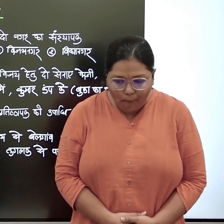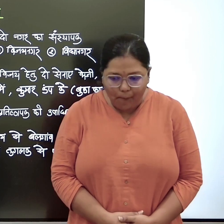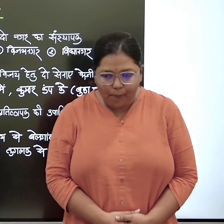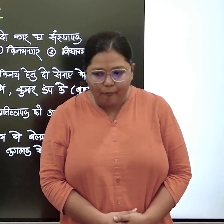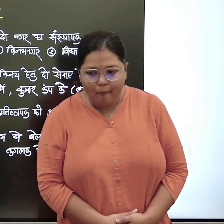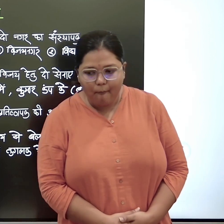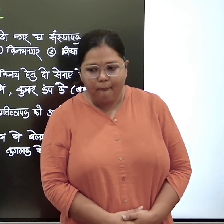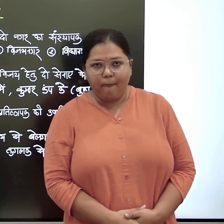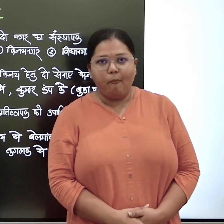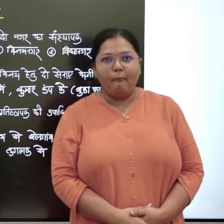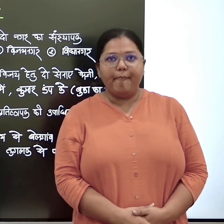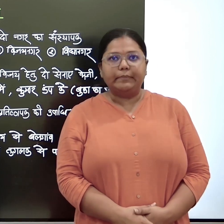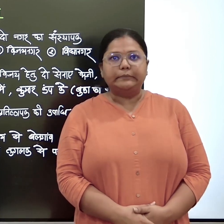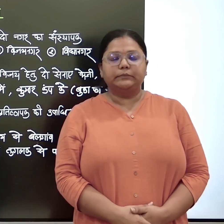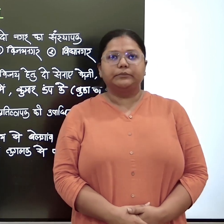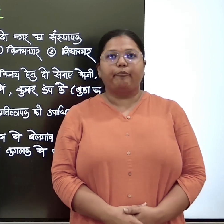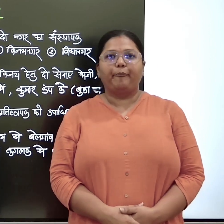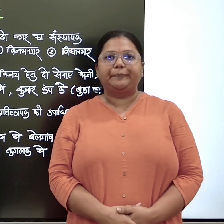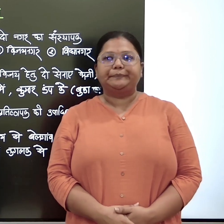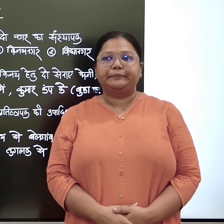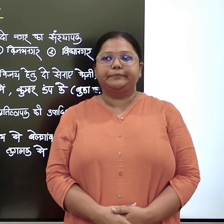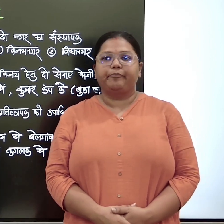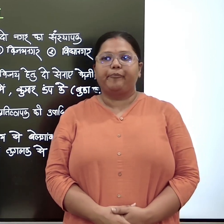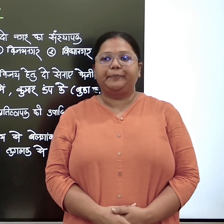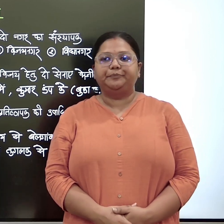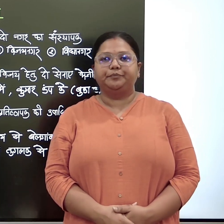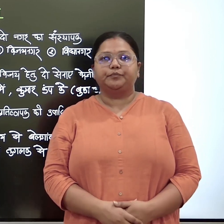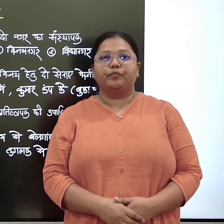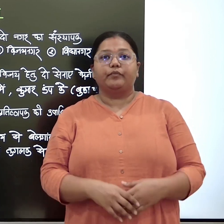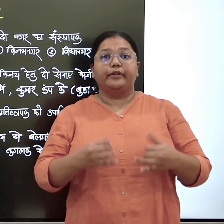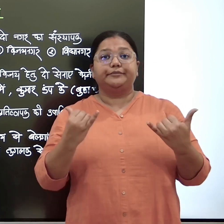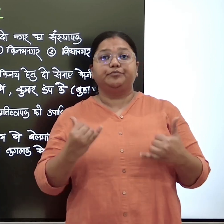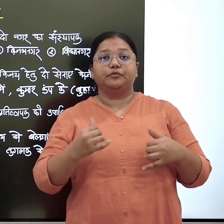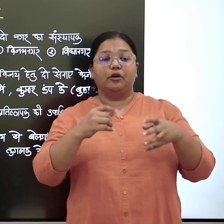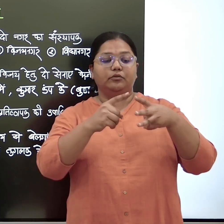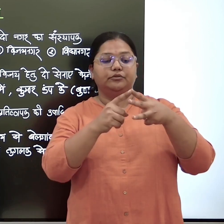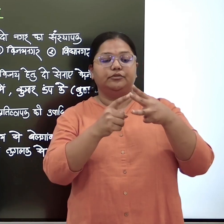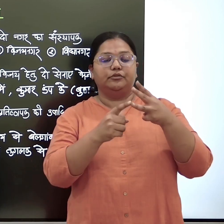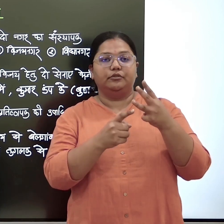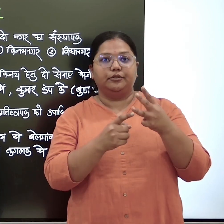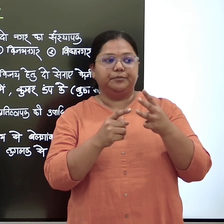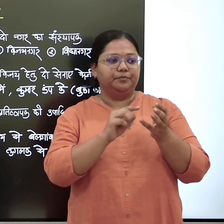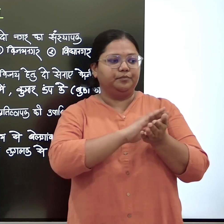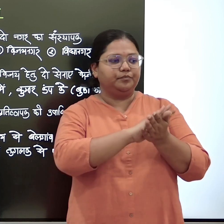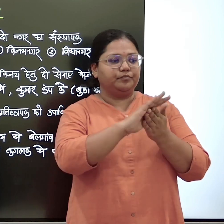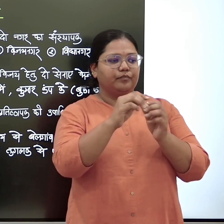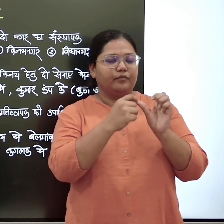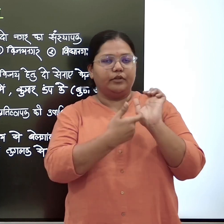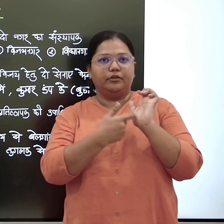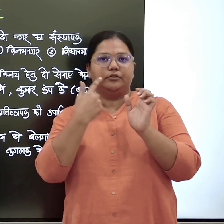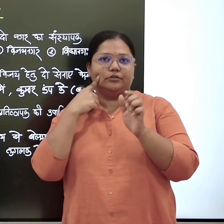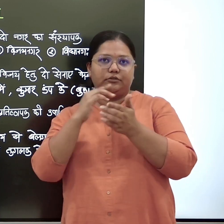बुक्का, कंपन, मरप्पा और मदुप्पा। हरिहर, बुक्का, कंपन,